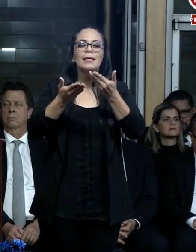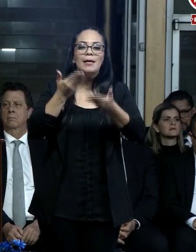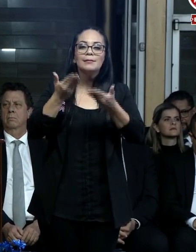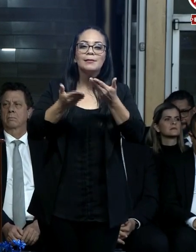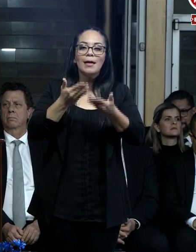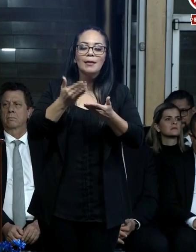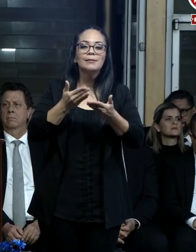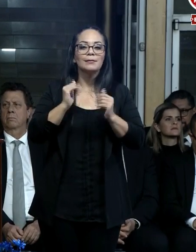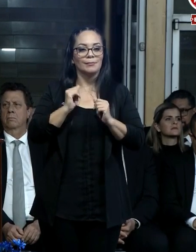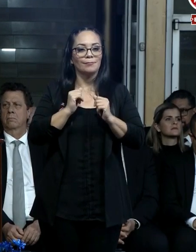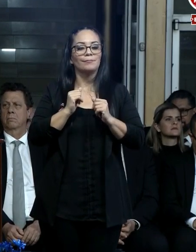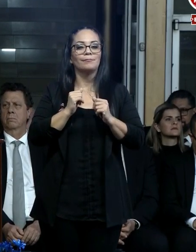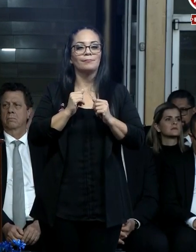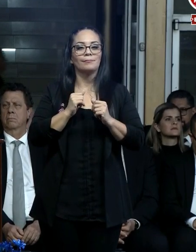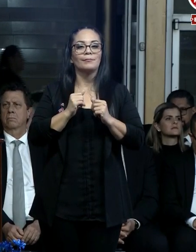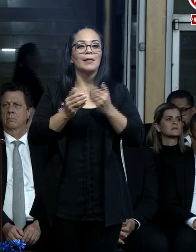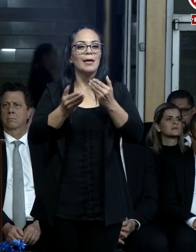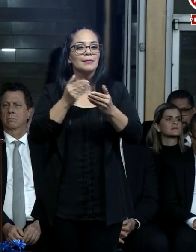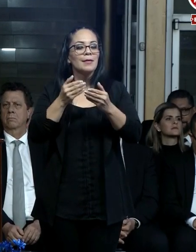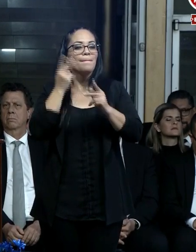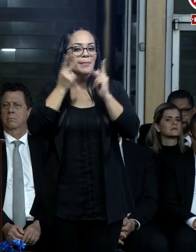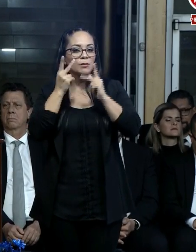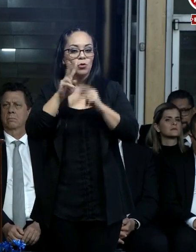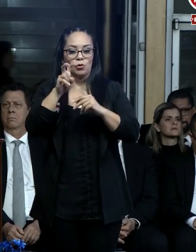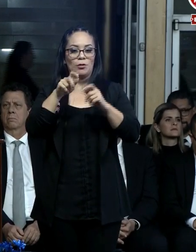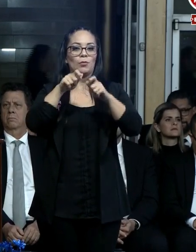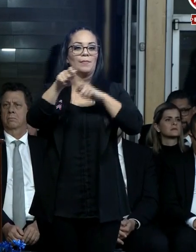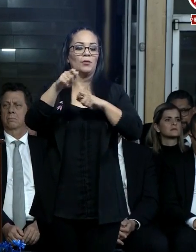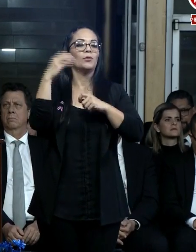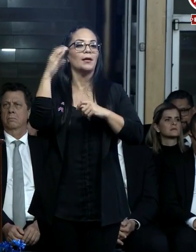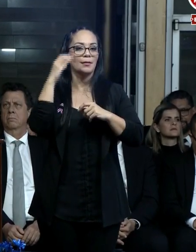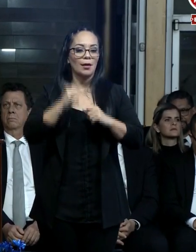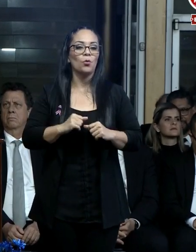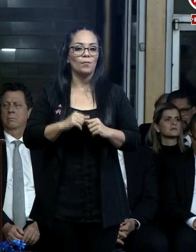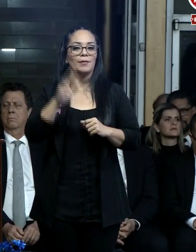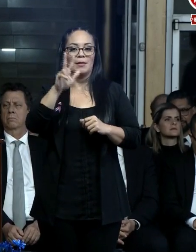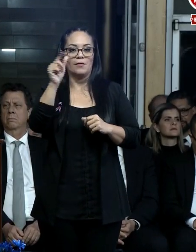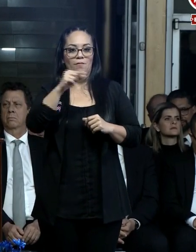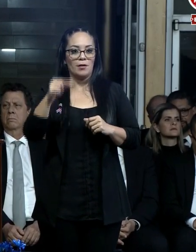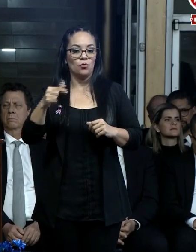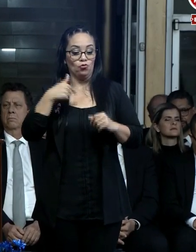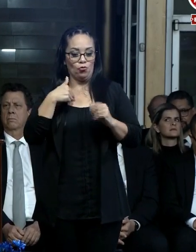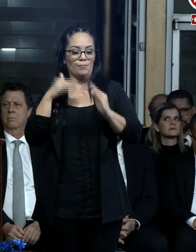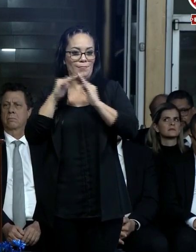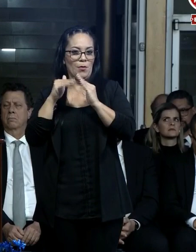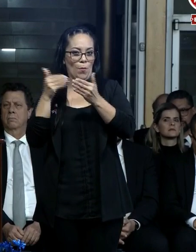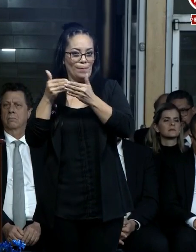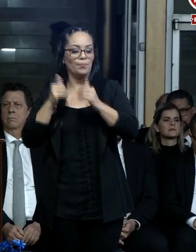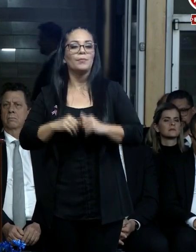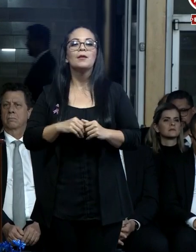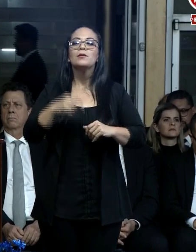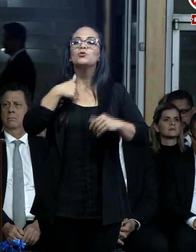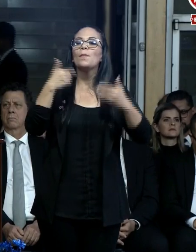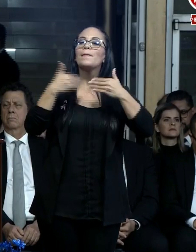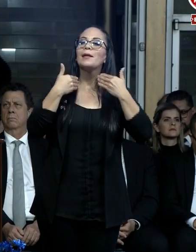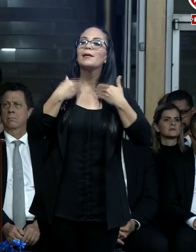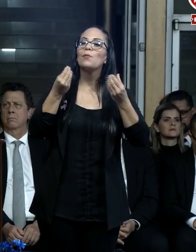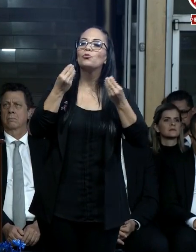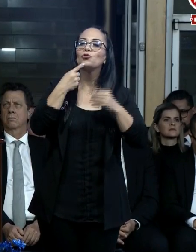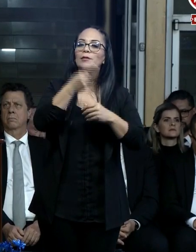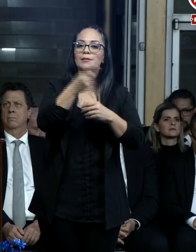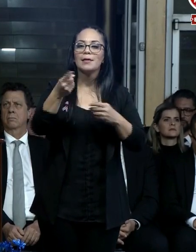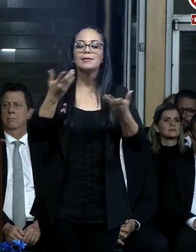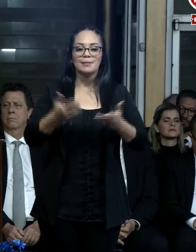casi vecino, 200 metros de Cartago, de Tres Ríos, donde vivo, me alegra mucho